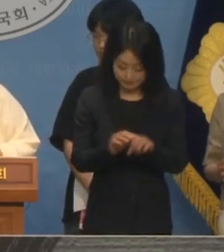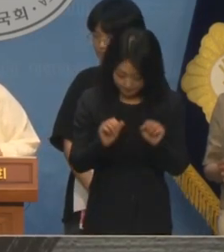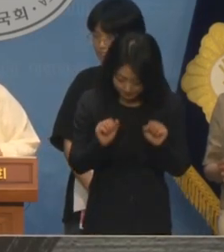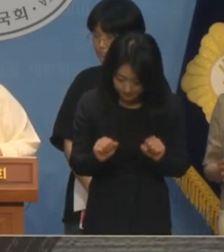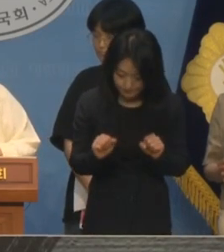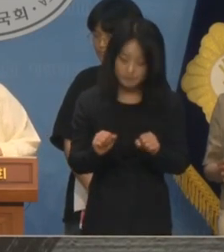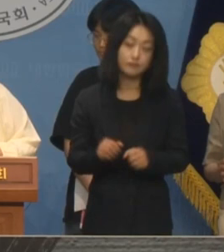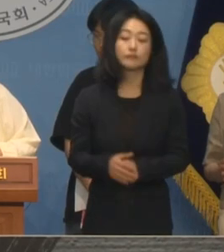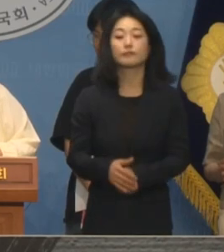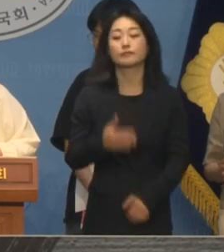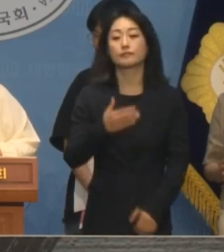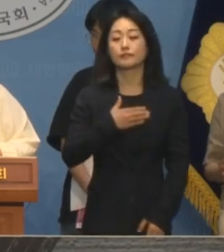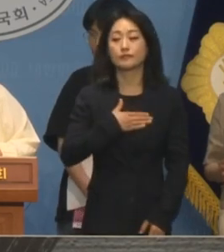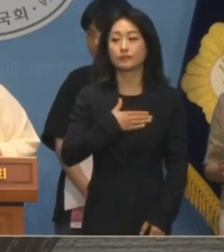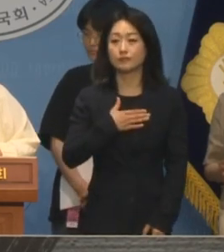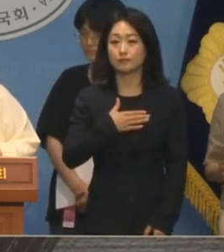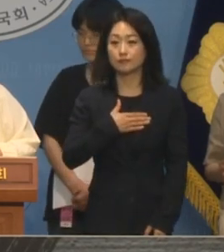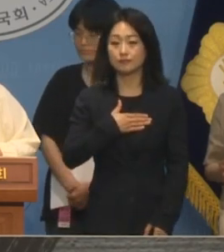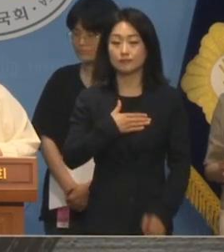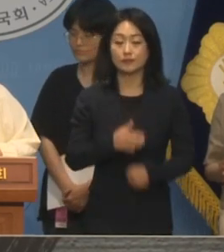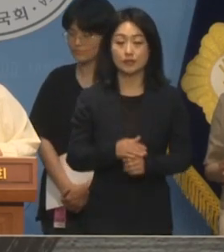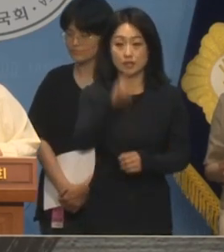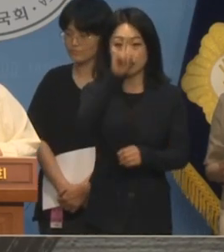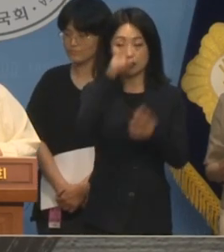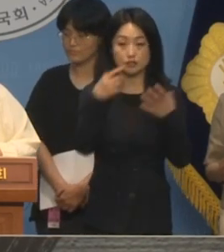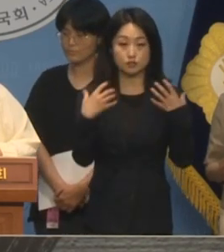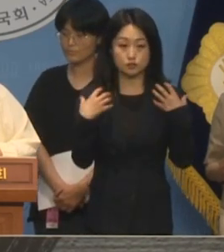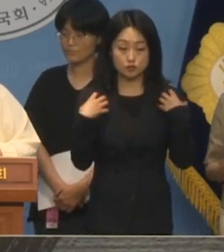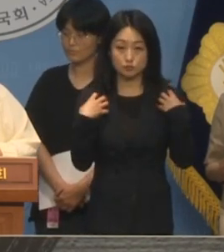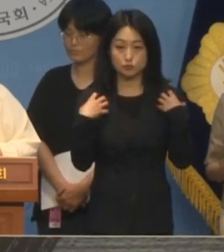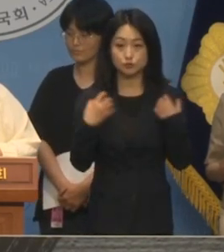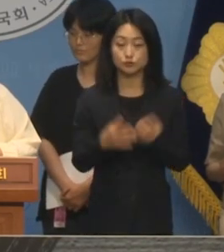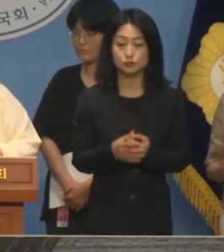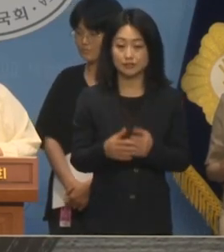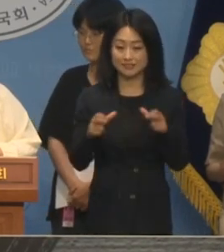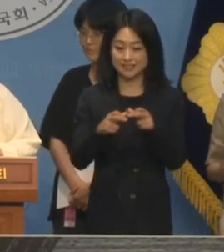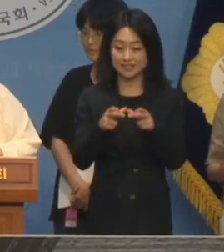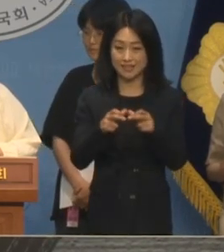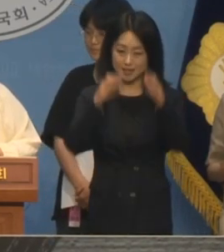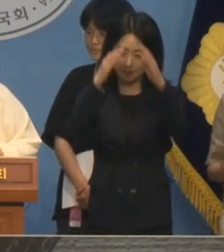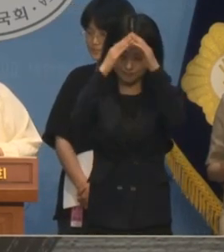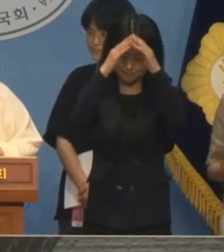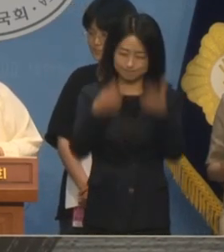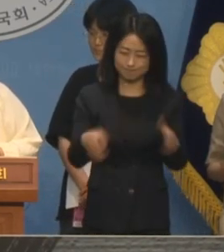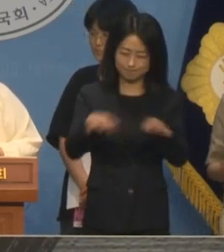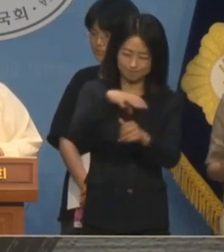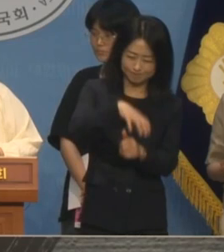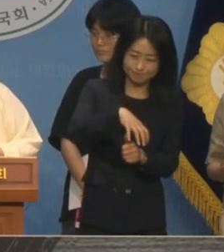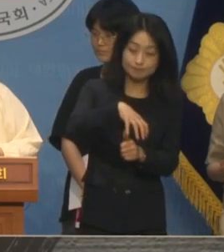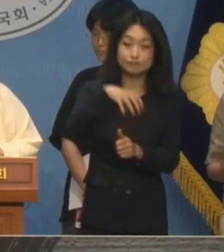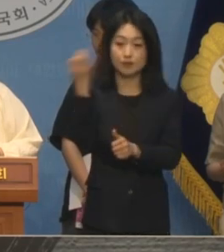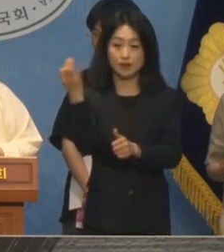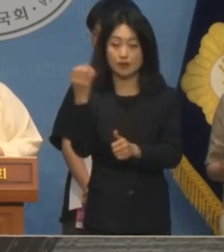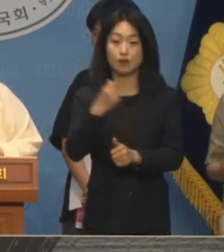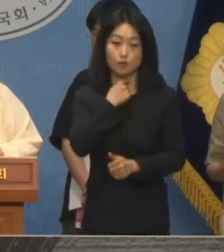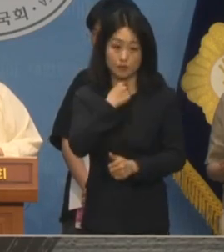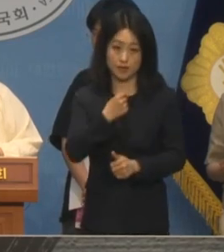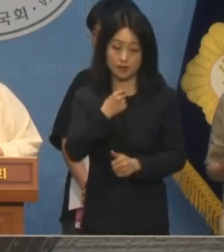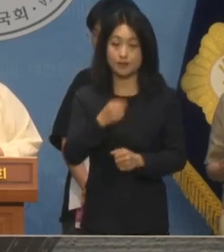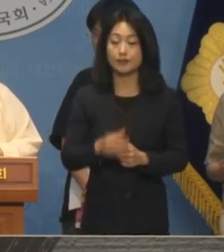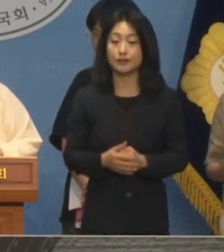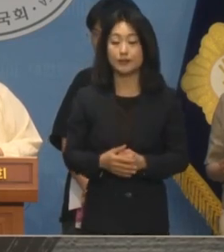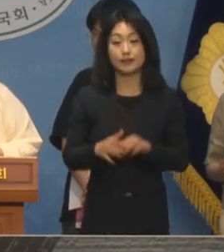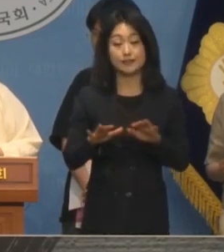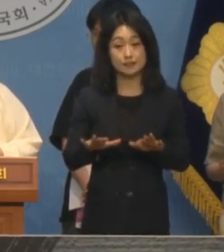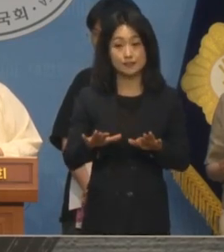안녕하세요. 저는 전국 탈시설 장애인 연대 공동대표 박경인입니다. 저는 오늘 어느